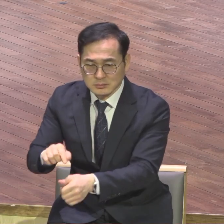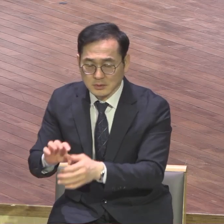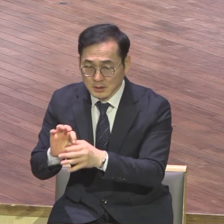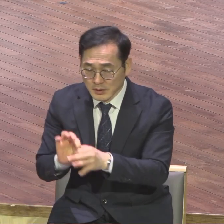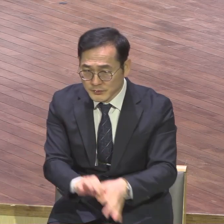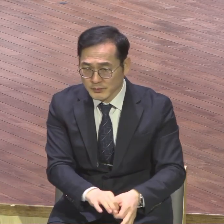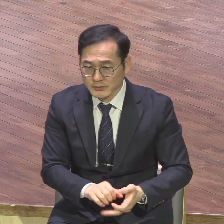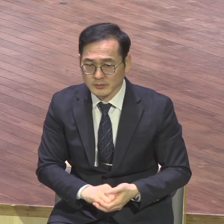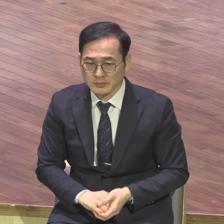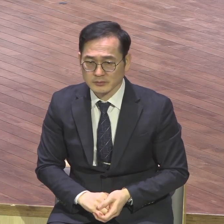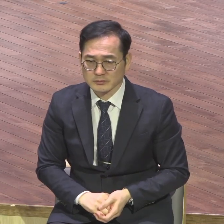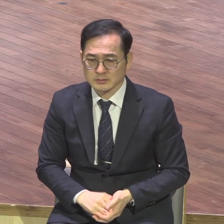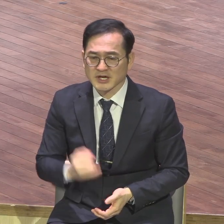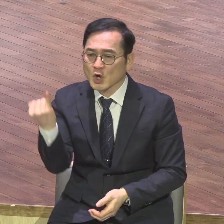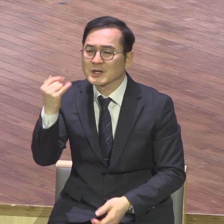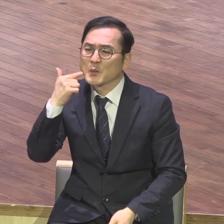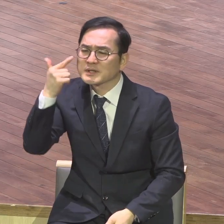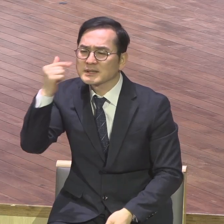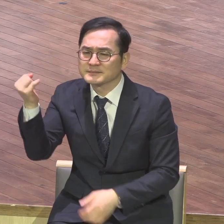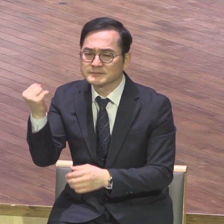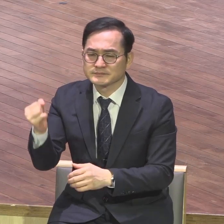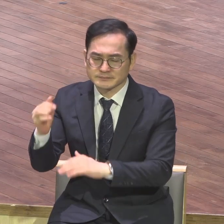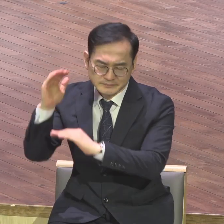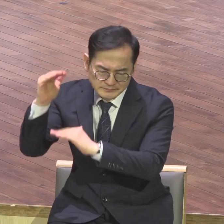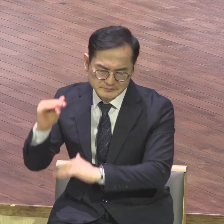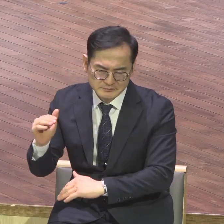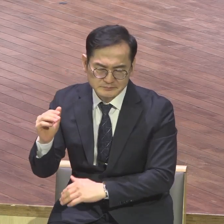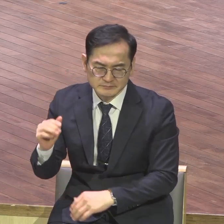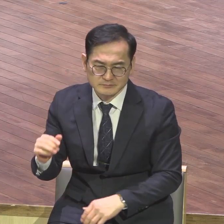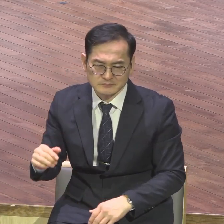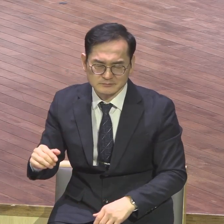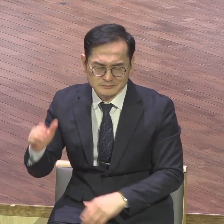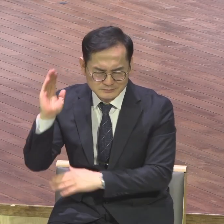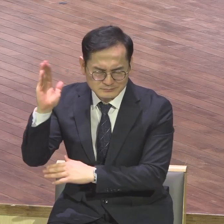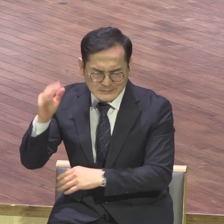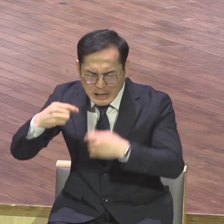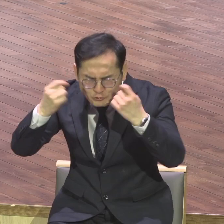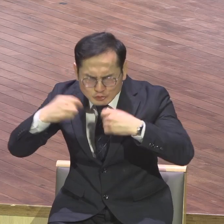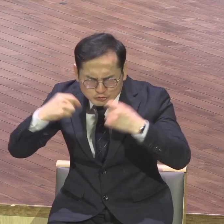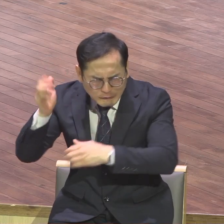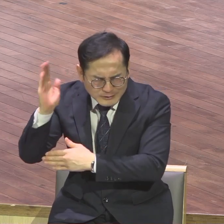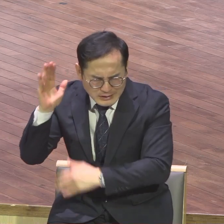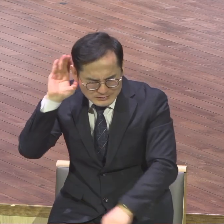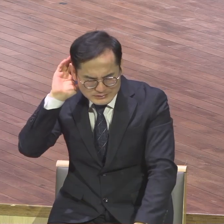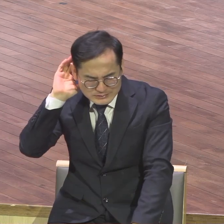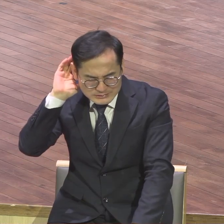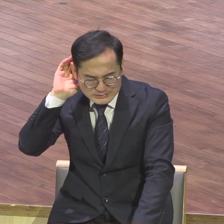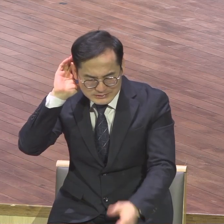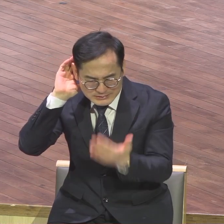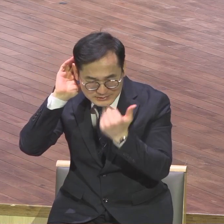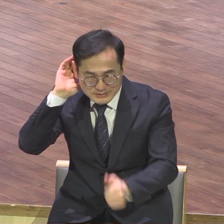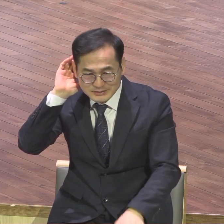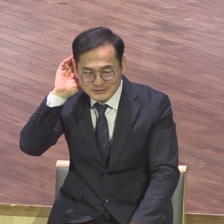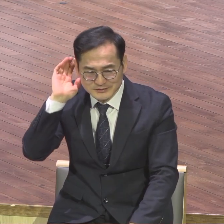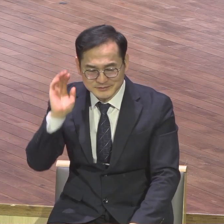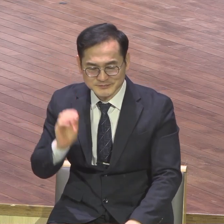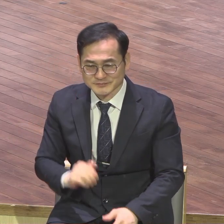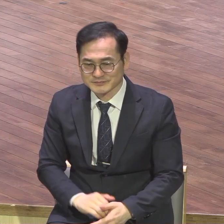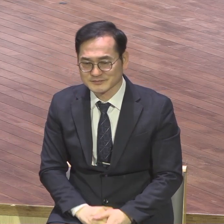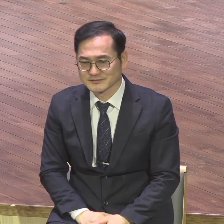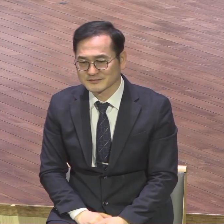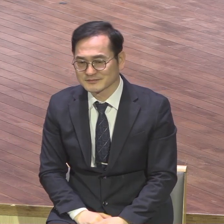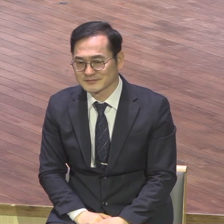어느 그 저 여자 목사님 아침에 큐티한다 보면 막 울어 울어. 계속 그래요. 누구랑 말 안 하겠어. 계속 그래요.